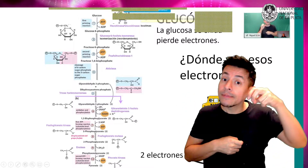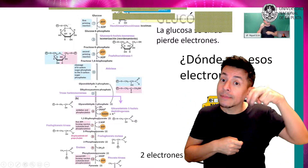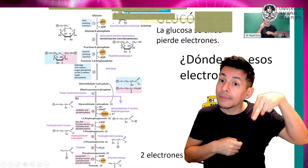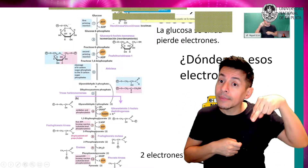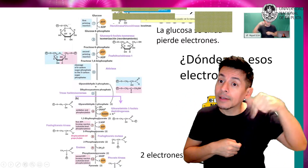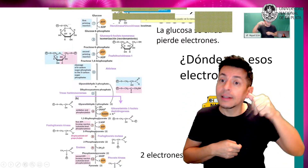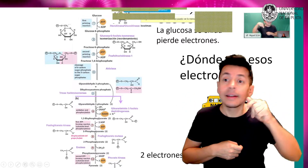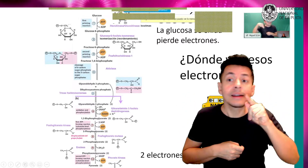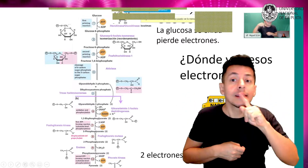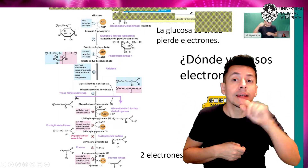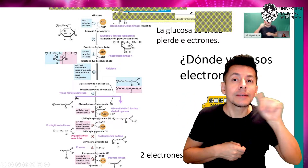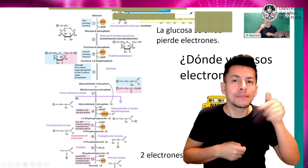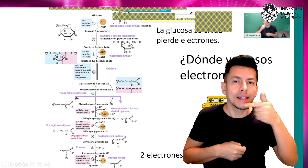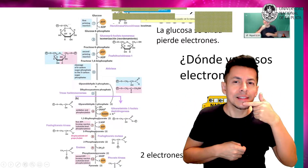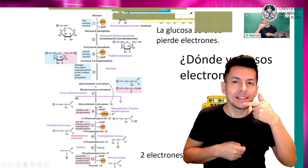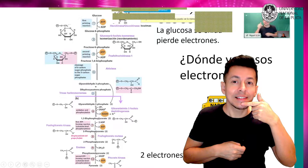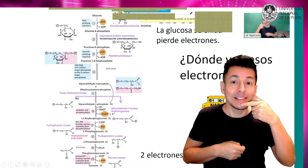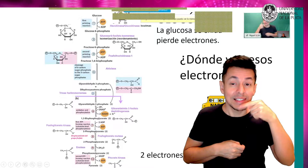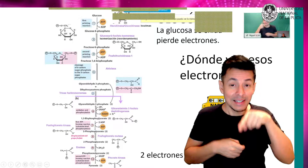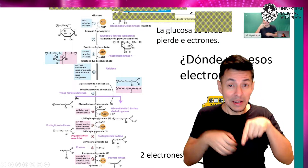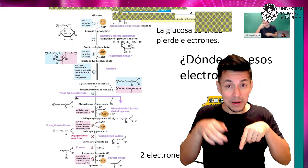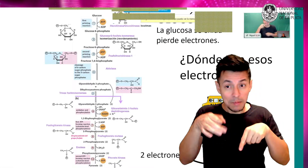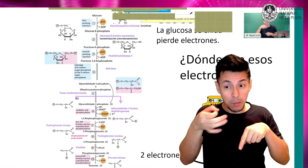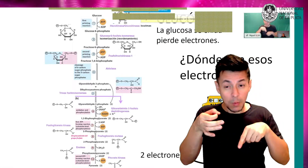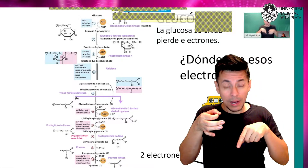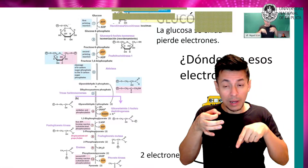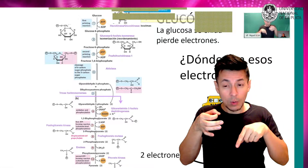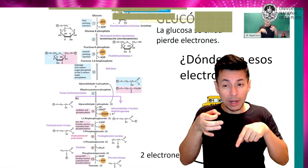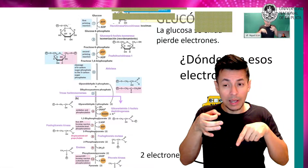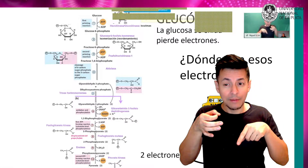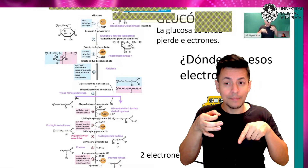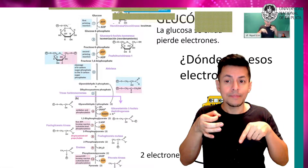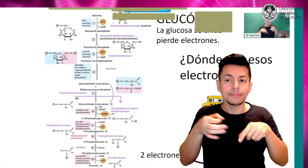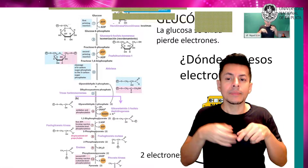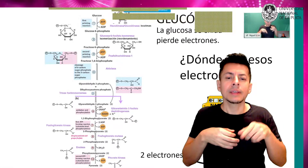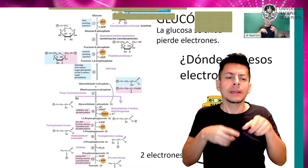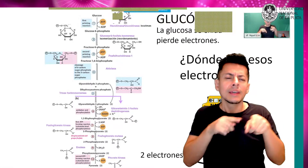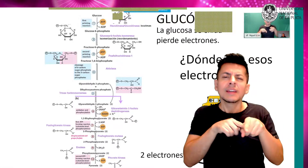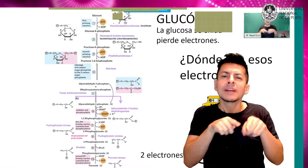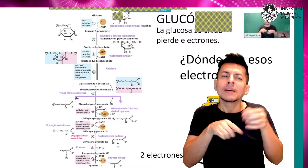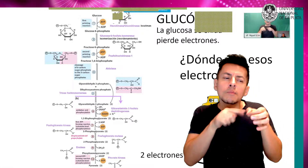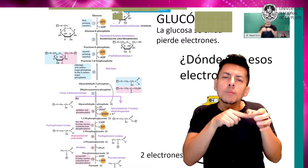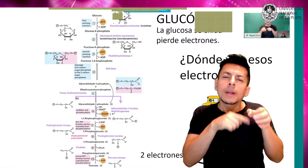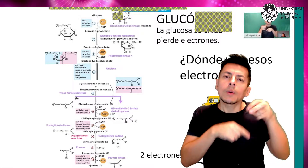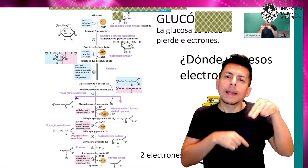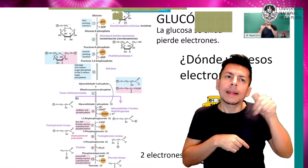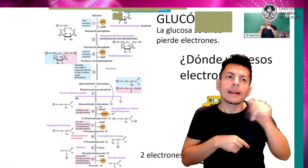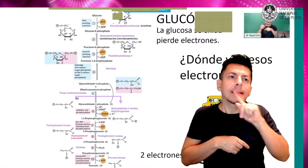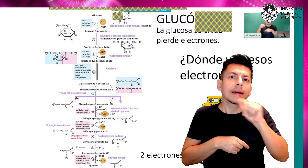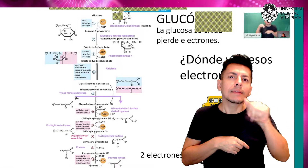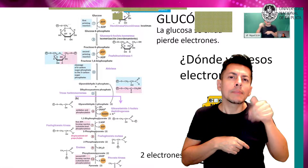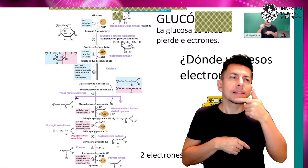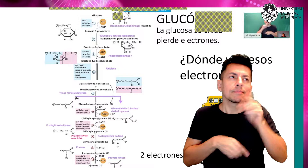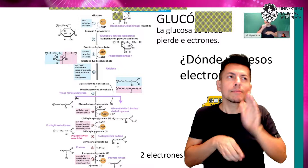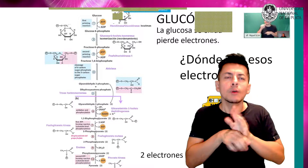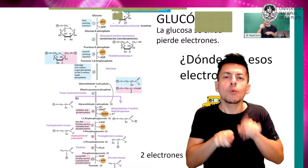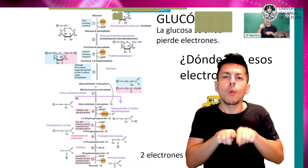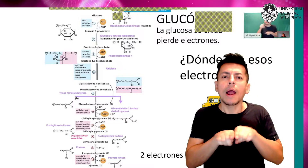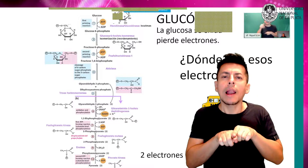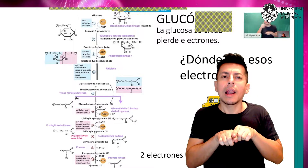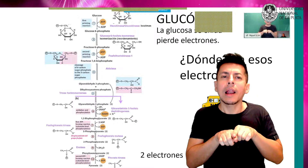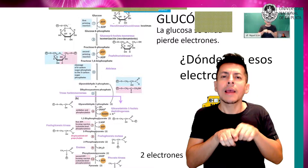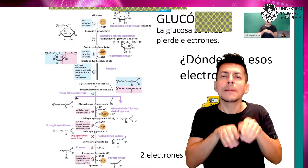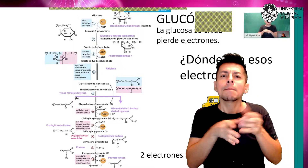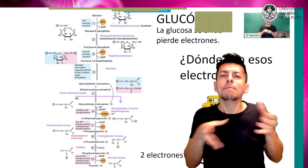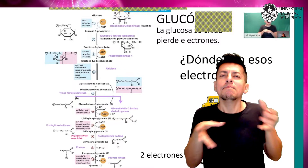Tienen que imaginarse esa molécula de NAD como si fuera un colectivo, ¿sí? Es un transportador de electrones. En él